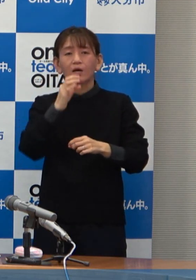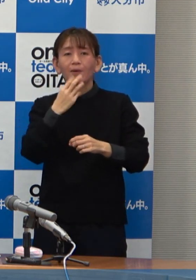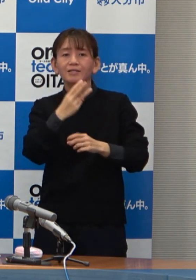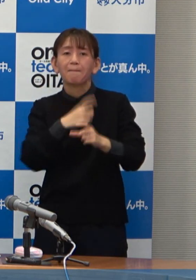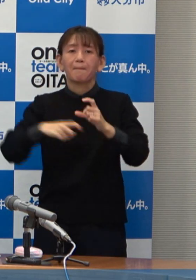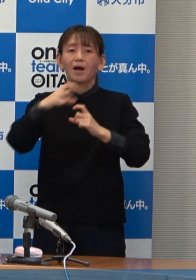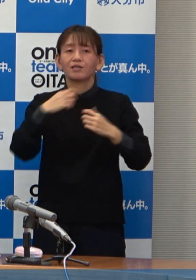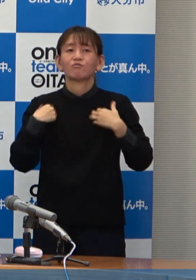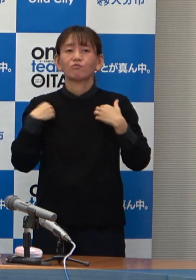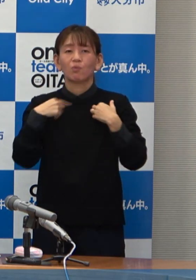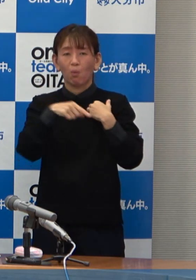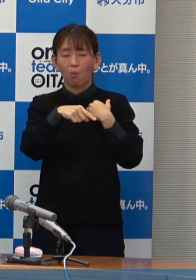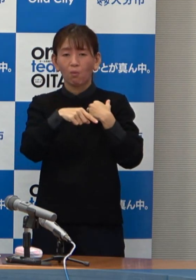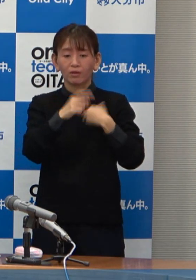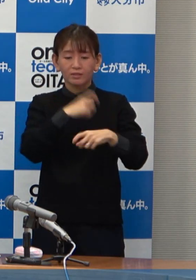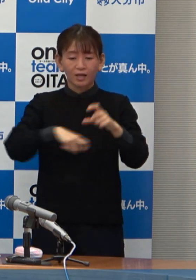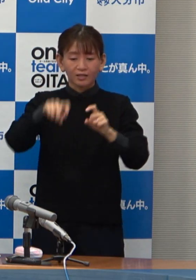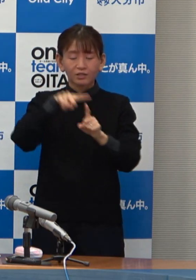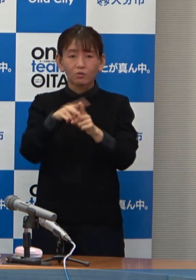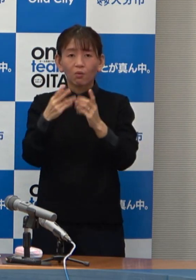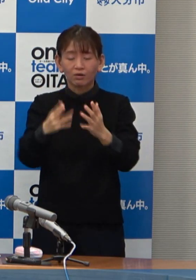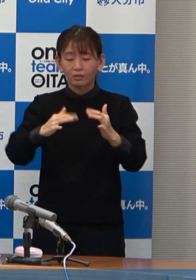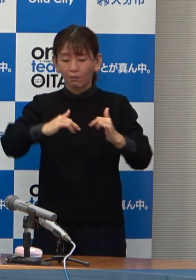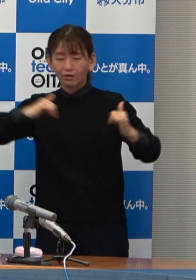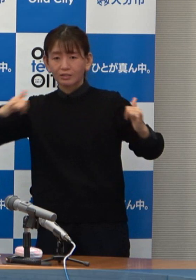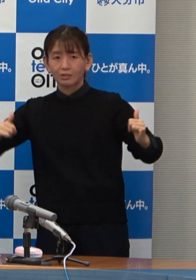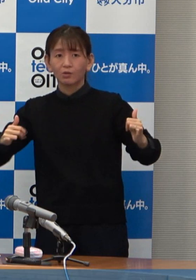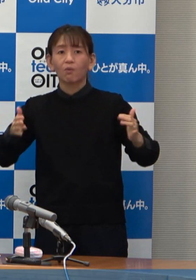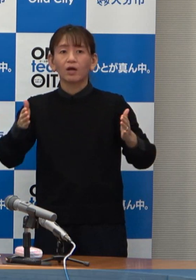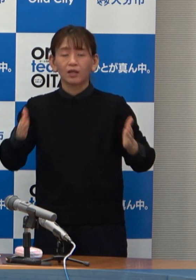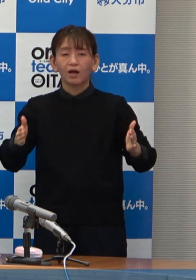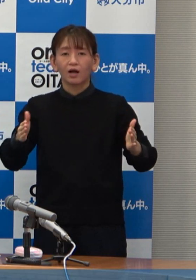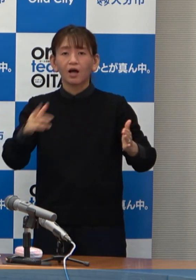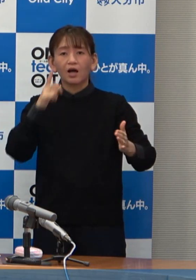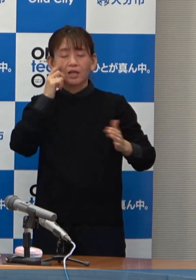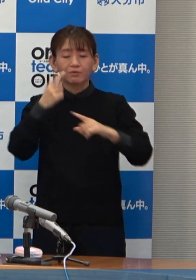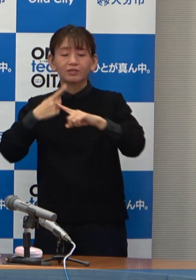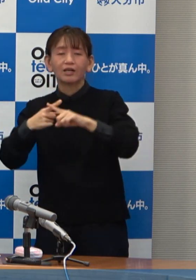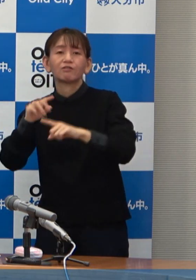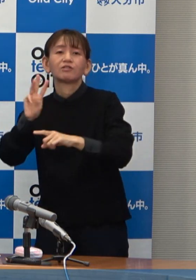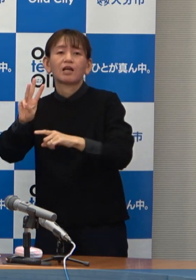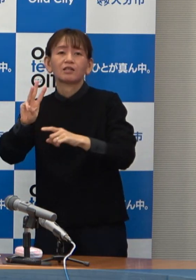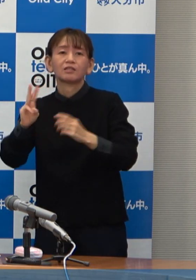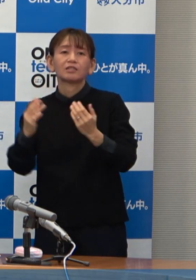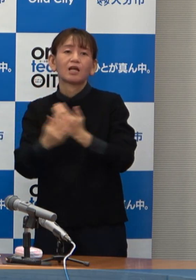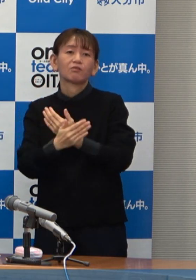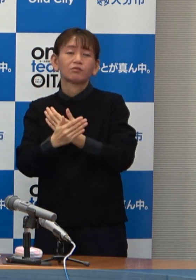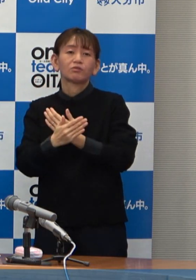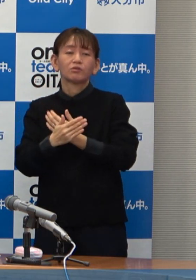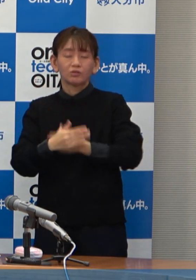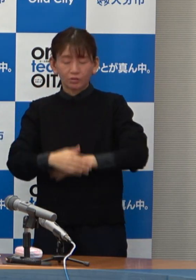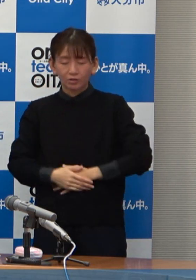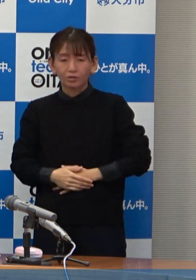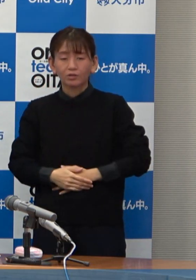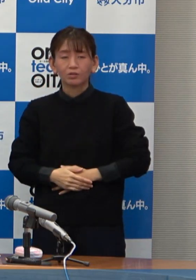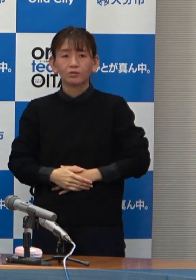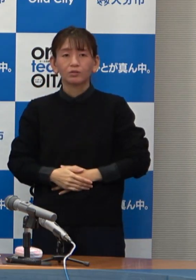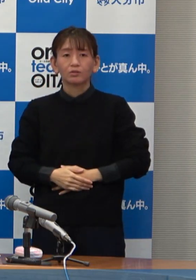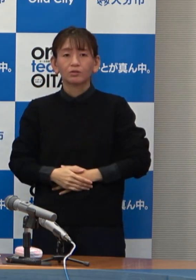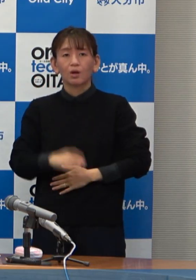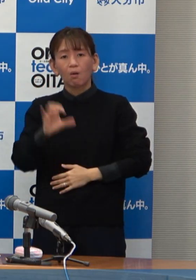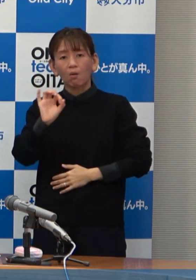で小学生が入るとおそらくえ掛3倍ぐらいになるということを考える